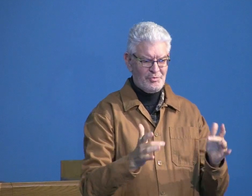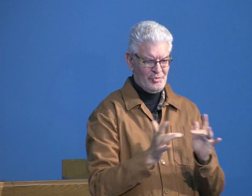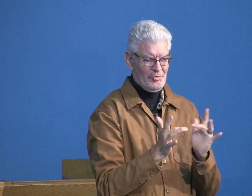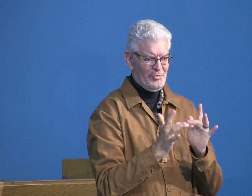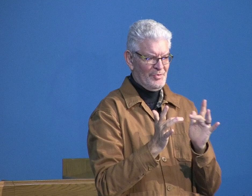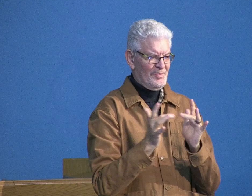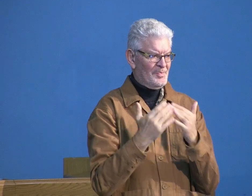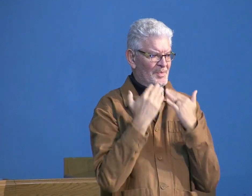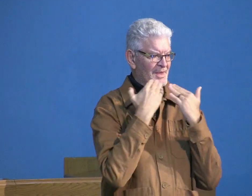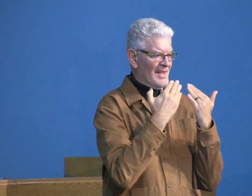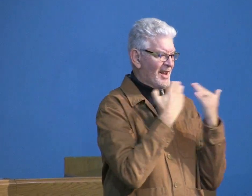aan.